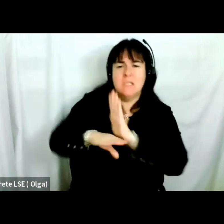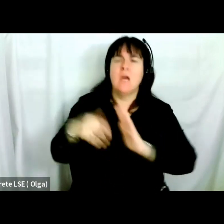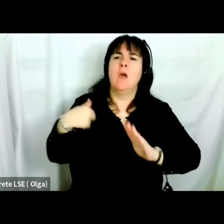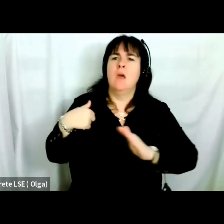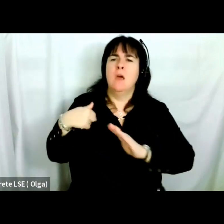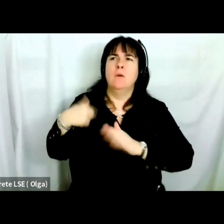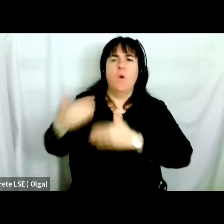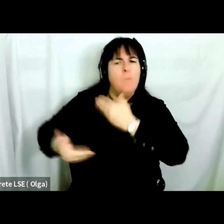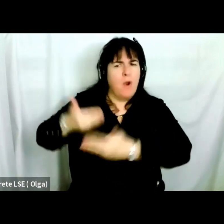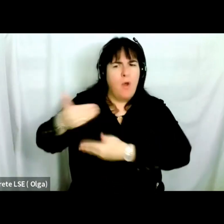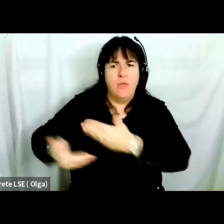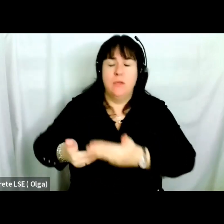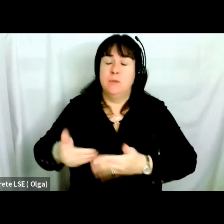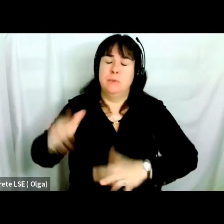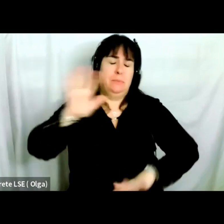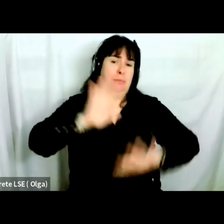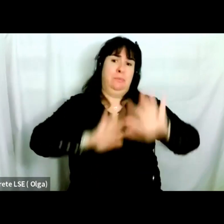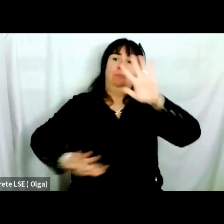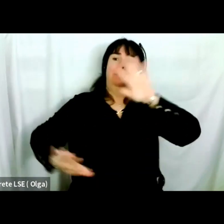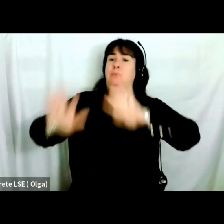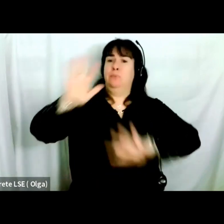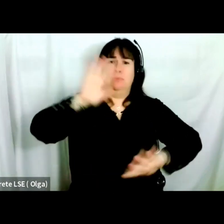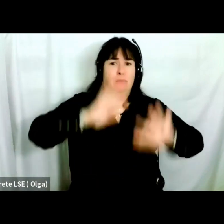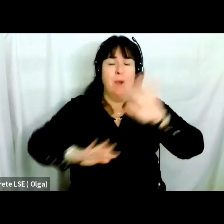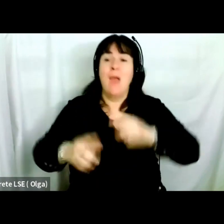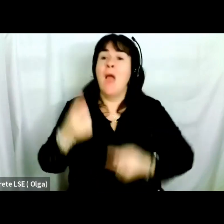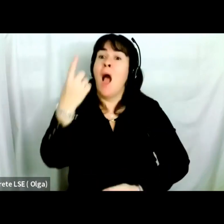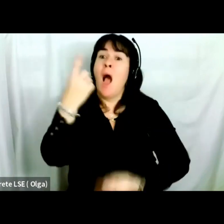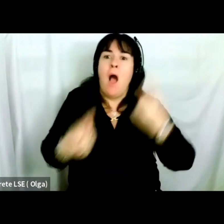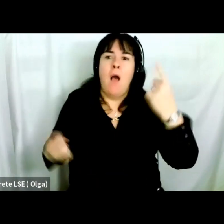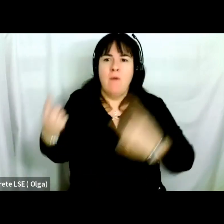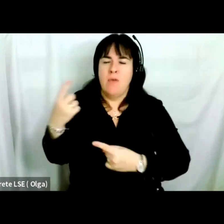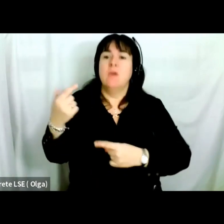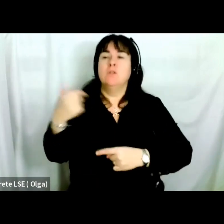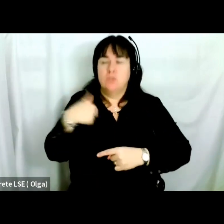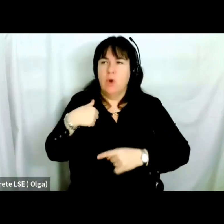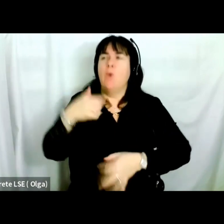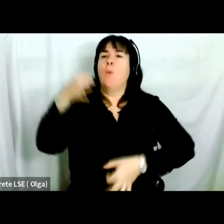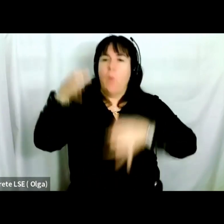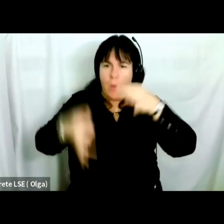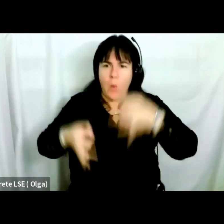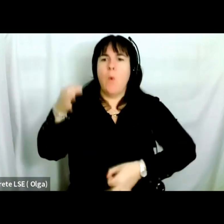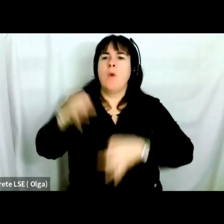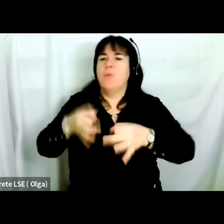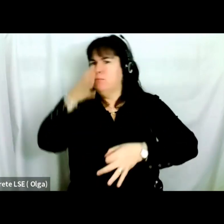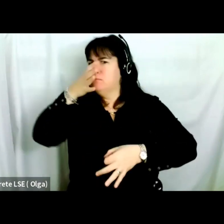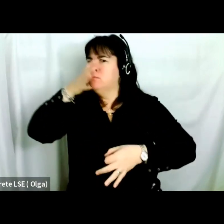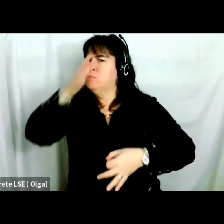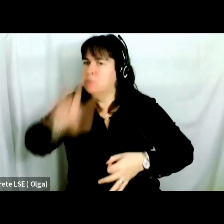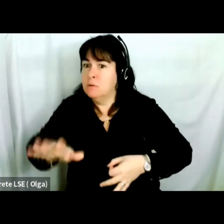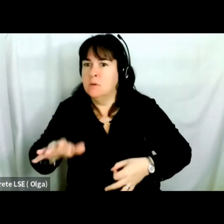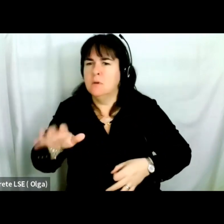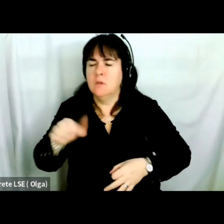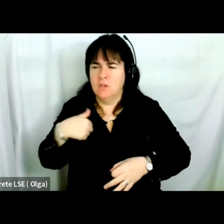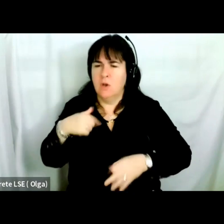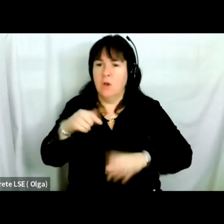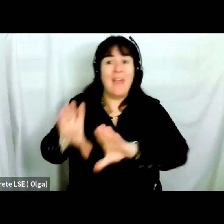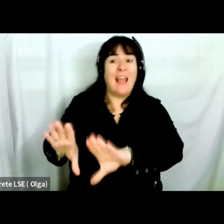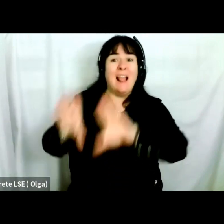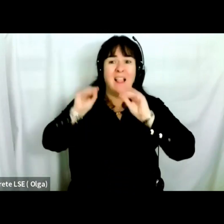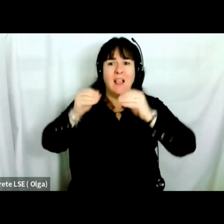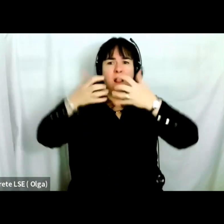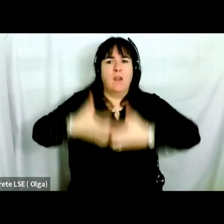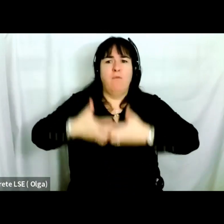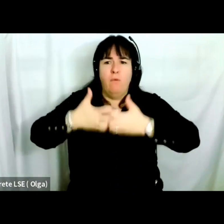complicados, a veces uno está metido en ese procedimiento y resulta difícil entender cómo